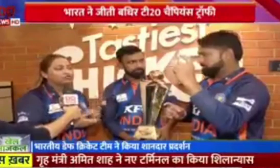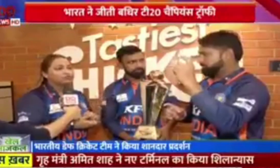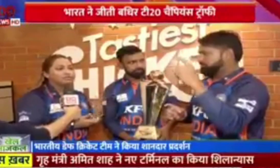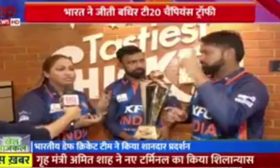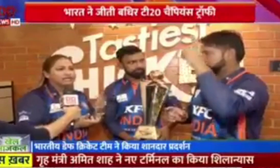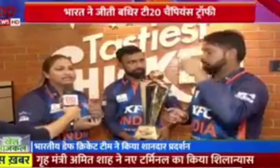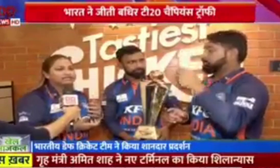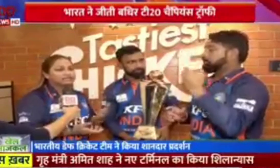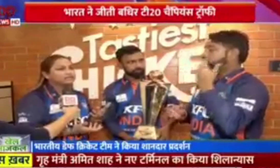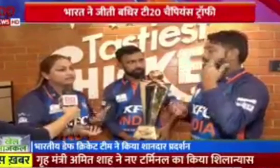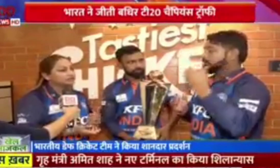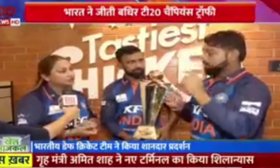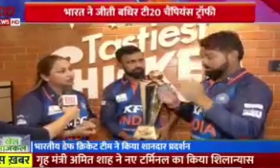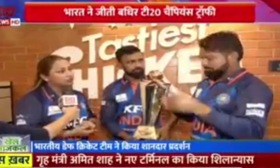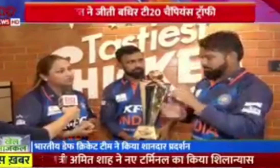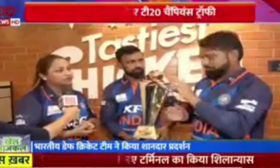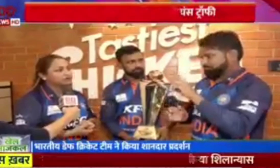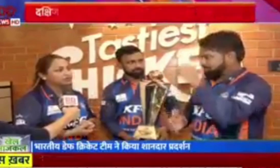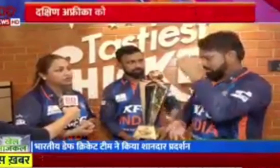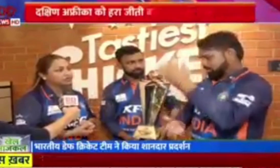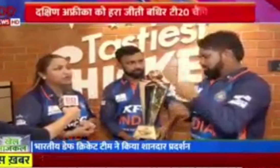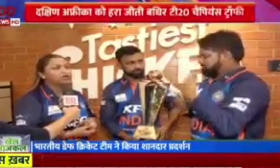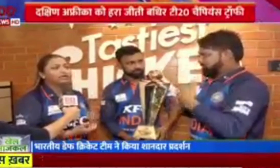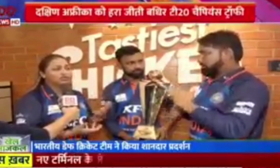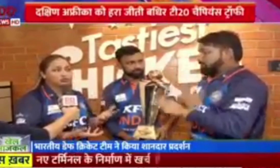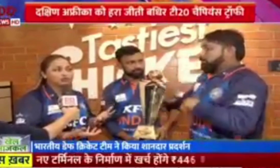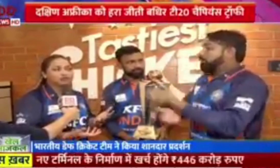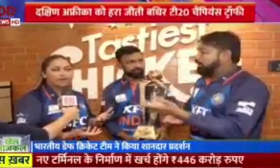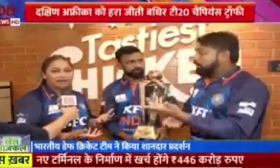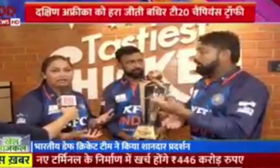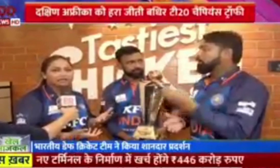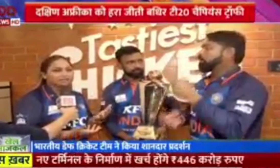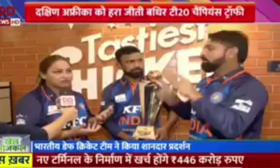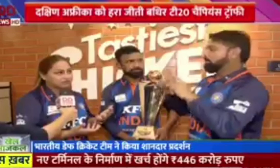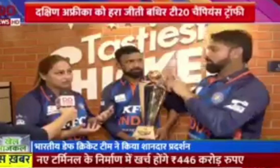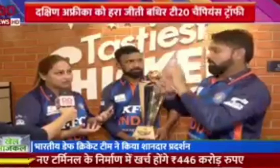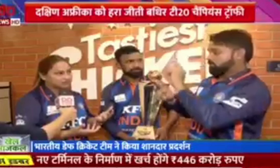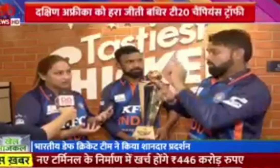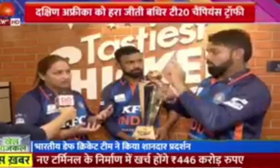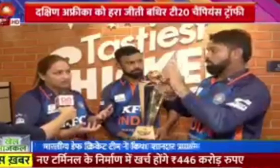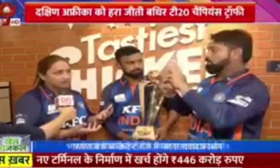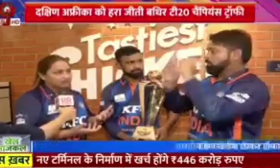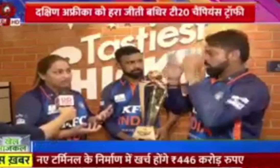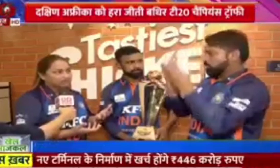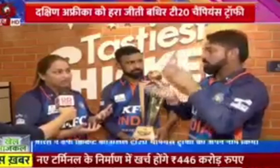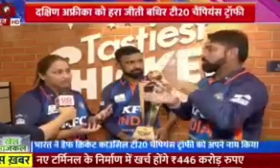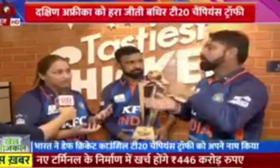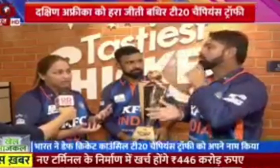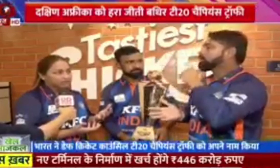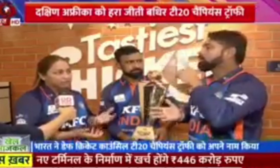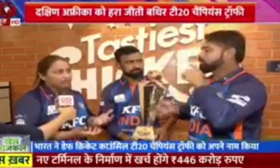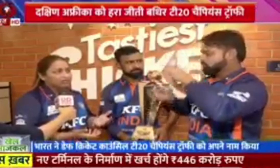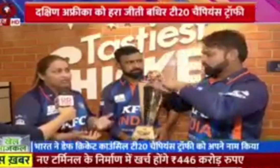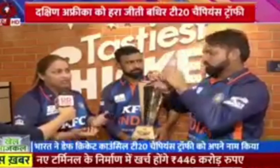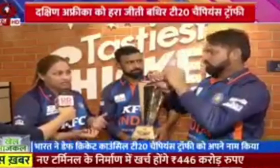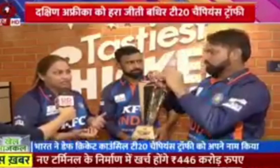फ्यूचर में DICC की तरफ से जो भी रूल्स एंड रेगुलेशंस होंगे या जो भी वो प्लान या हमें टूर्नामेंट के शेयर